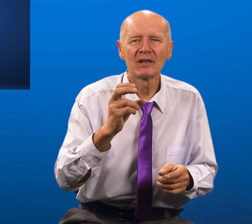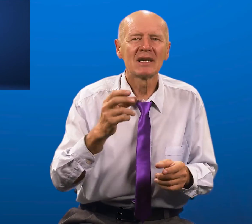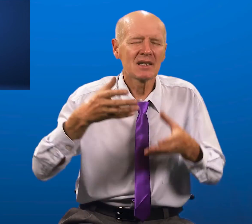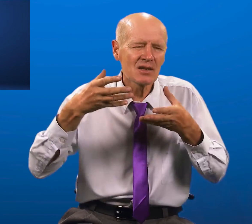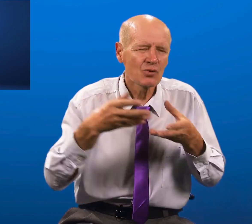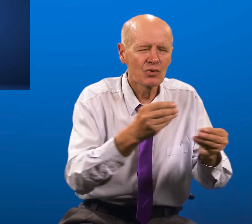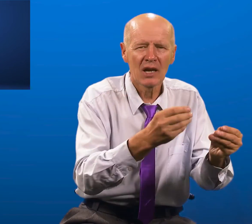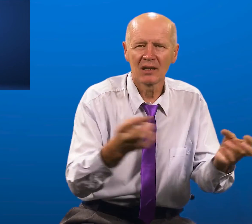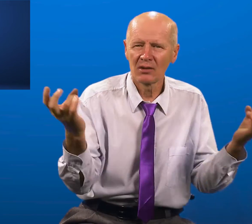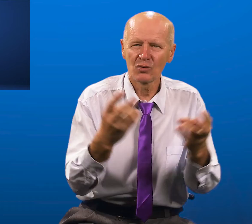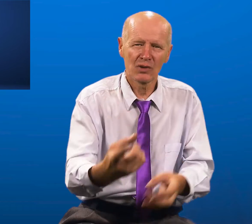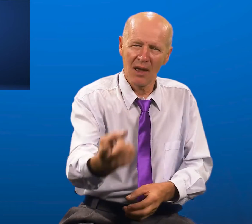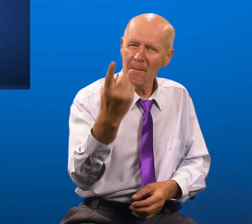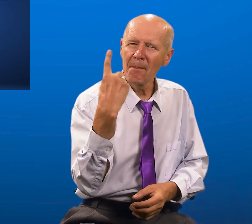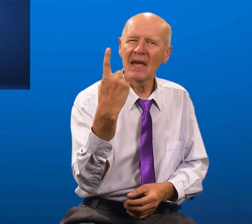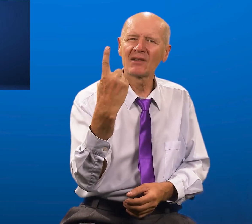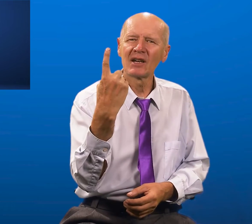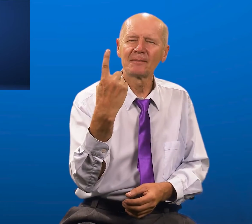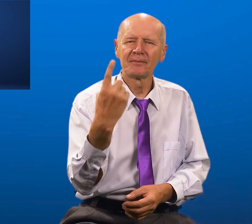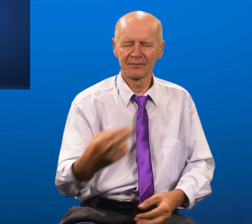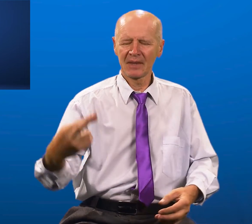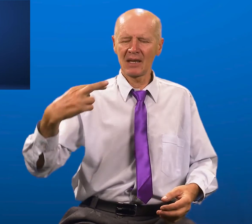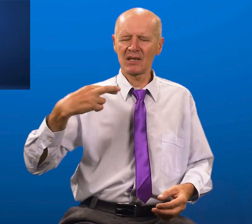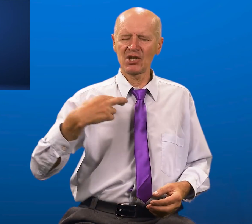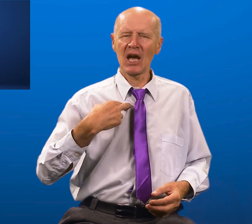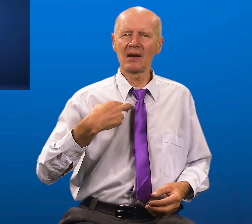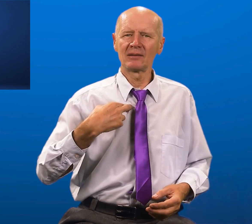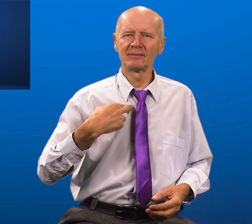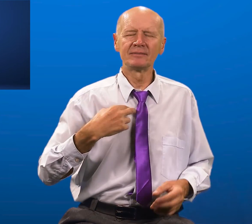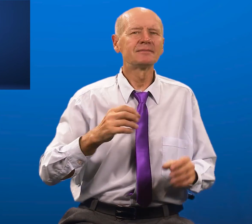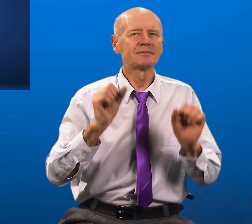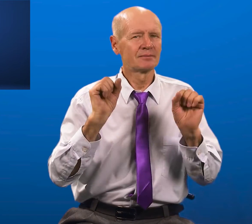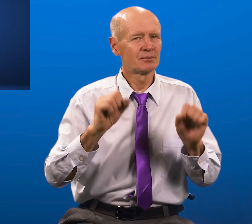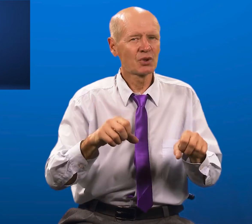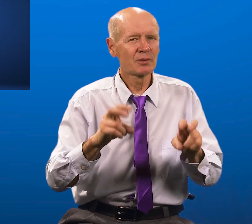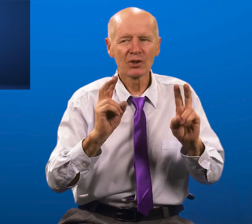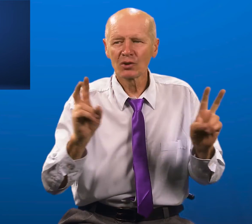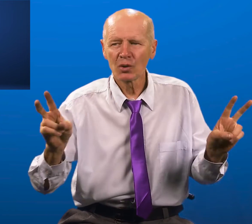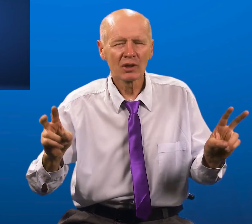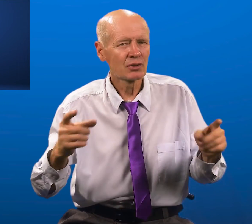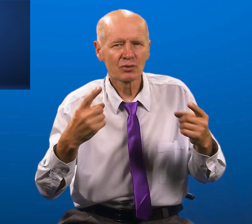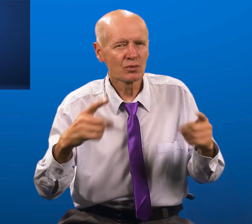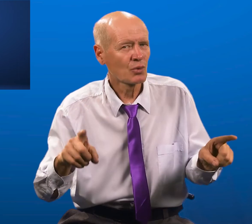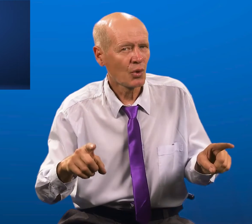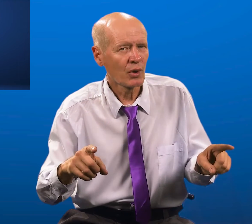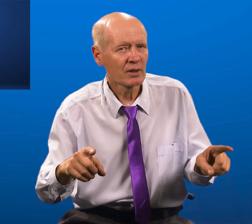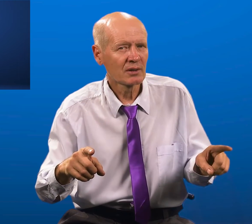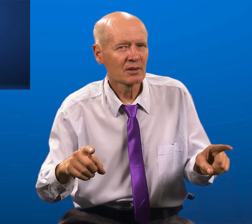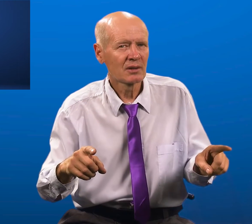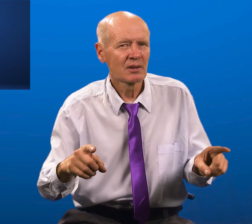три аргумента. Ну, во-первых, первое – я. Может быть, кто-то другой. Они примут